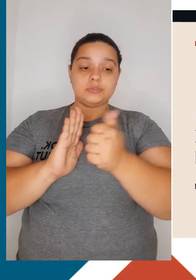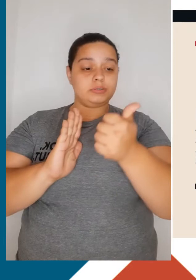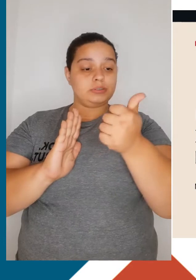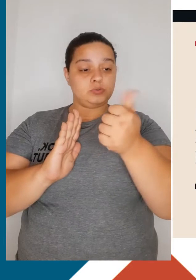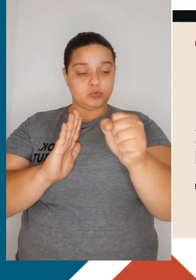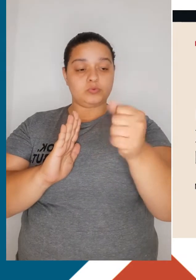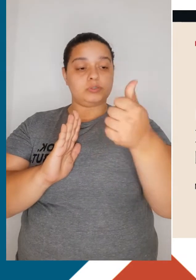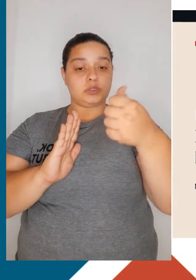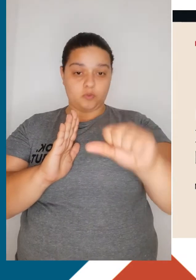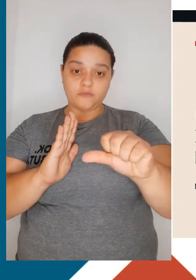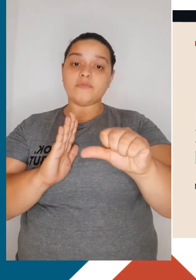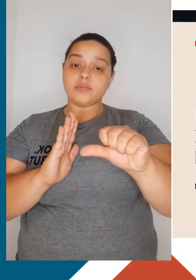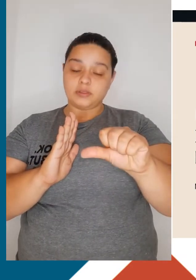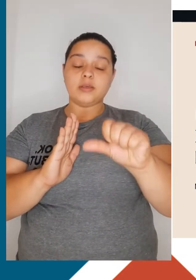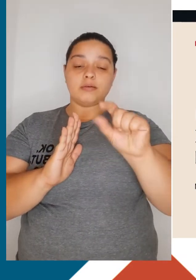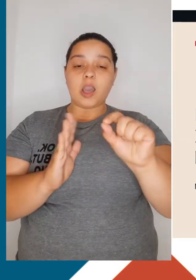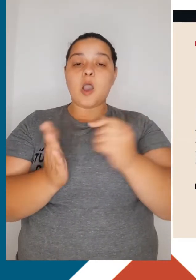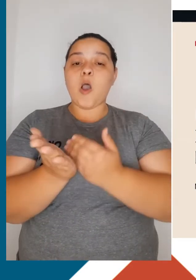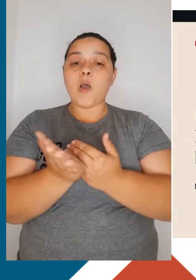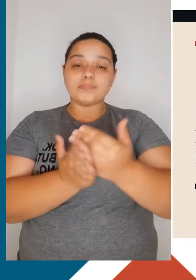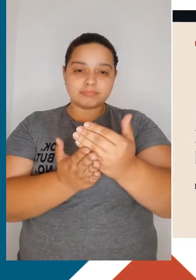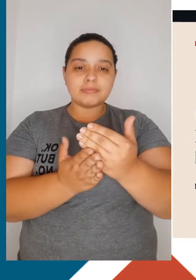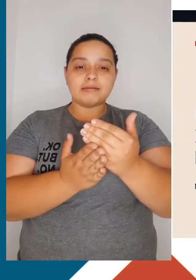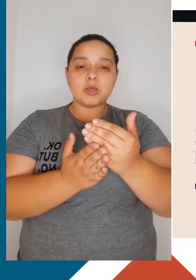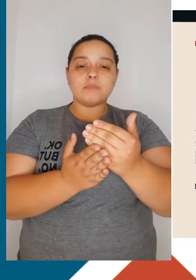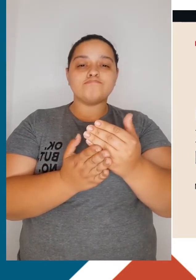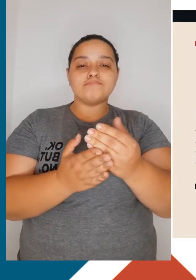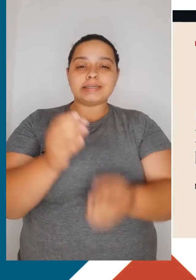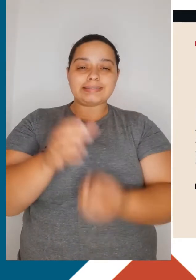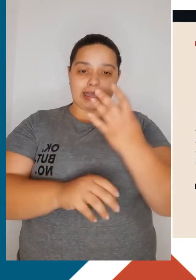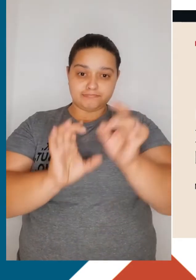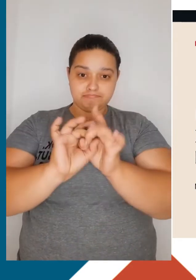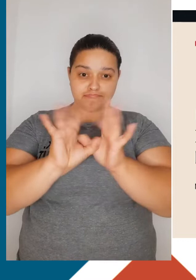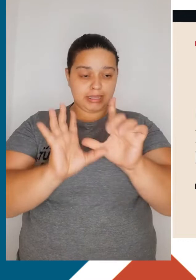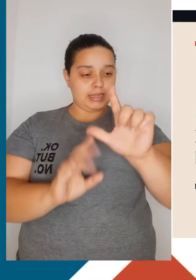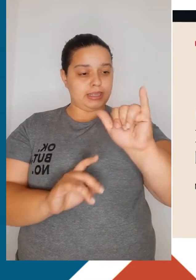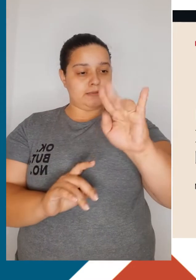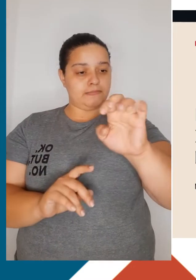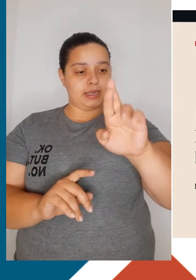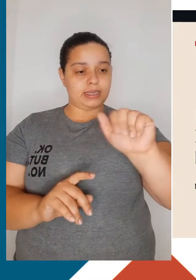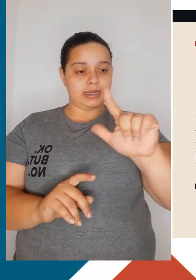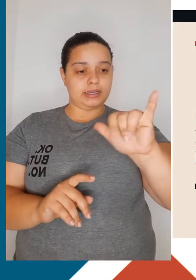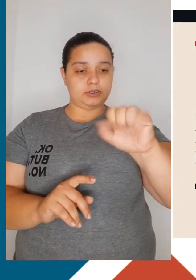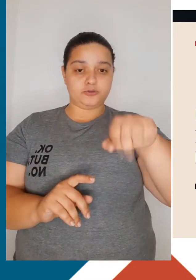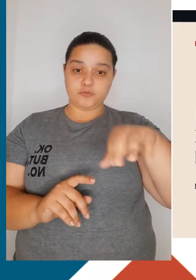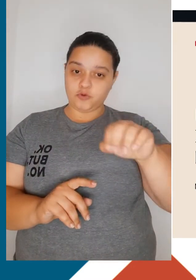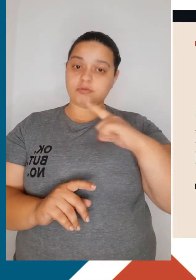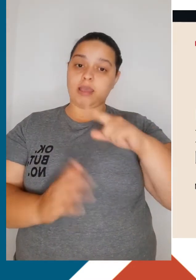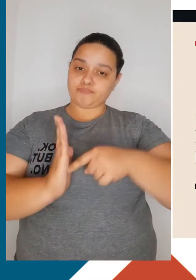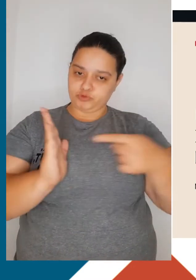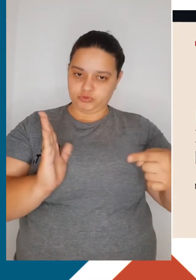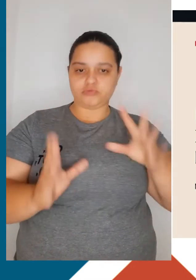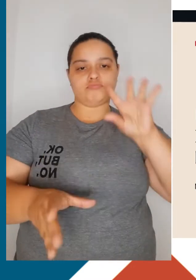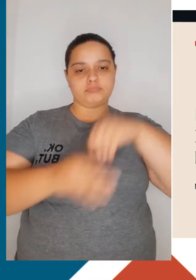séculos 18 e 19 que levaram à construção do liberalismo. Esse conteúdo vocês acham na apostila